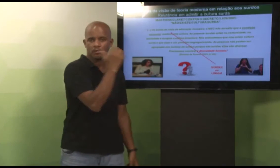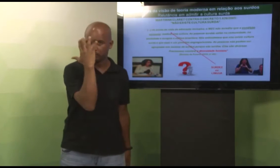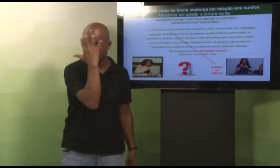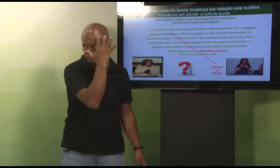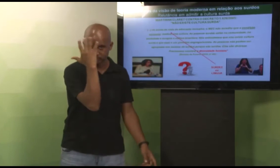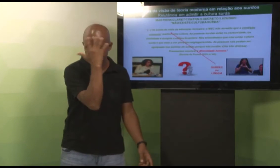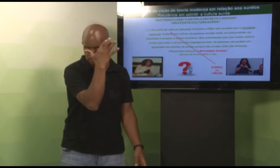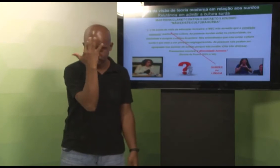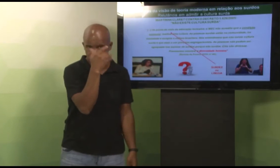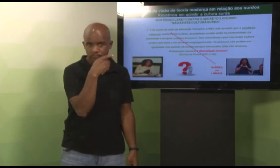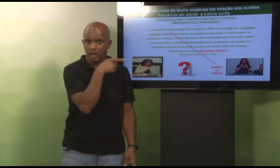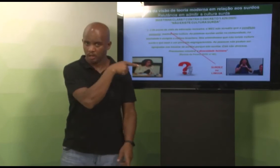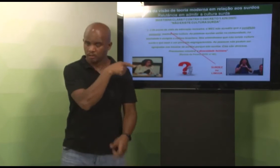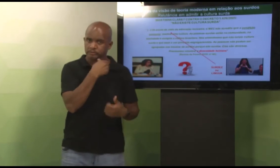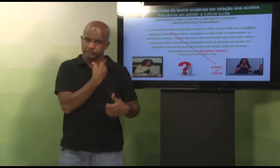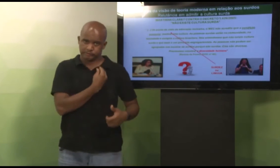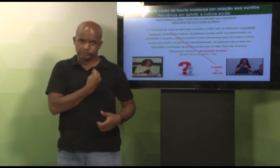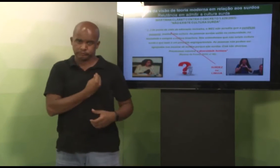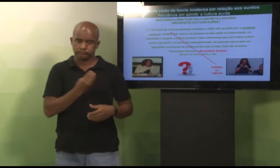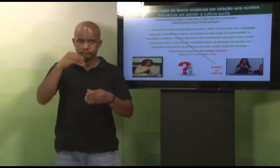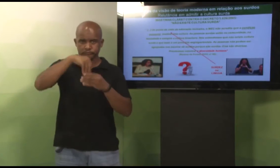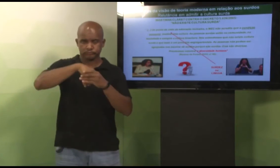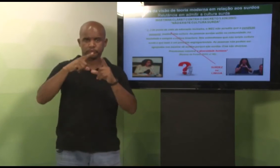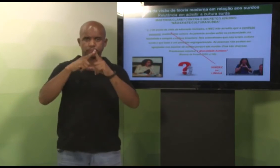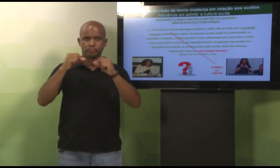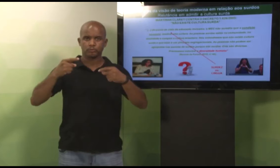o nome dela é Patrícia, este é o sinal.